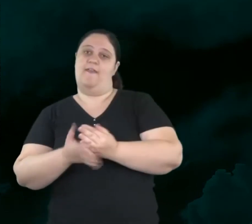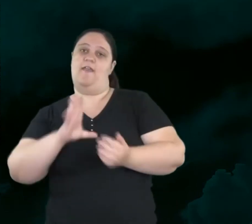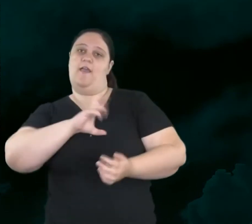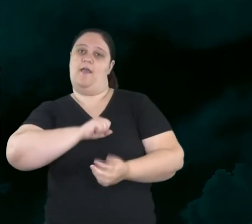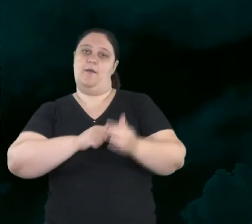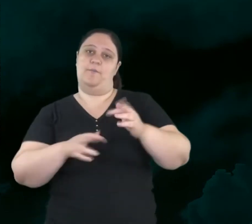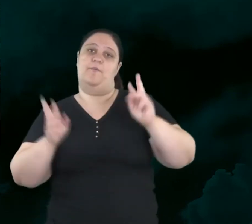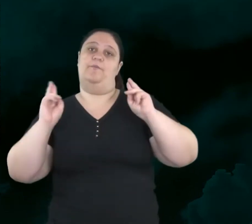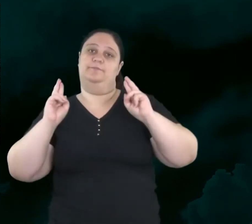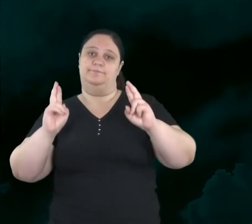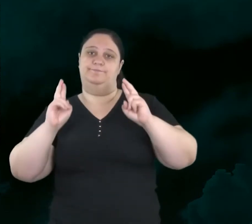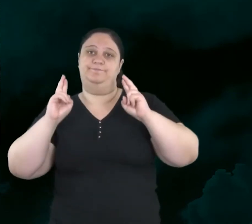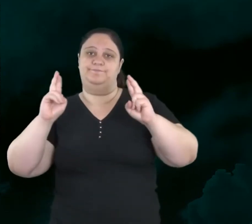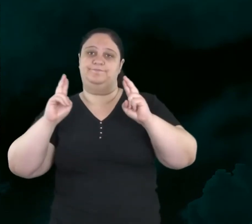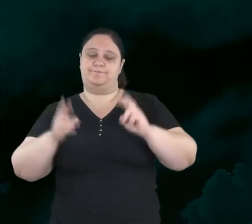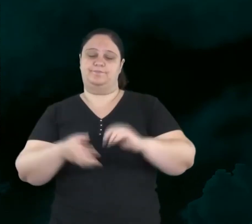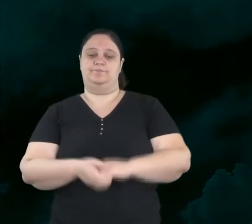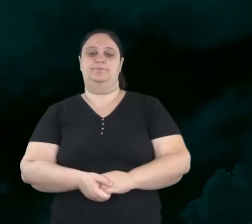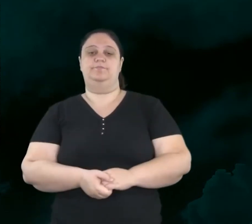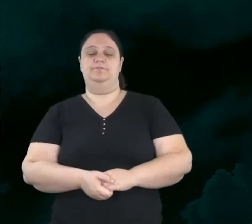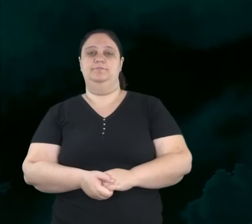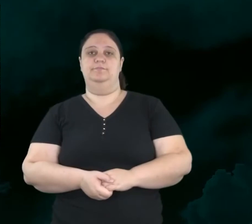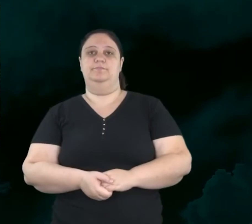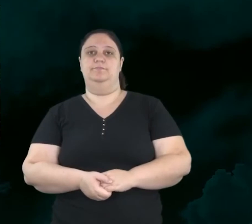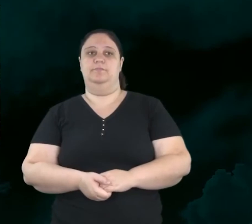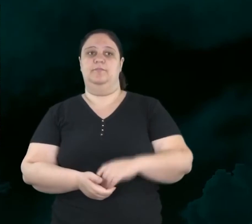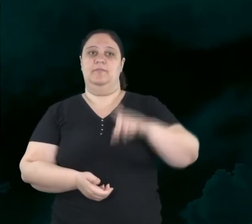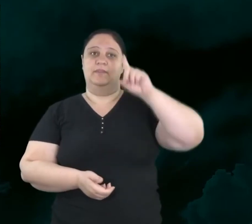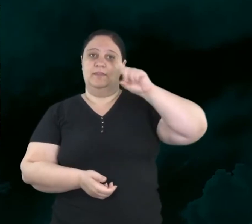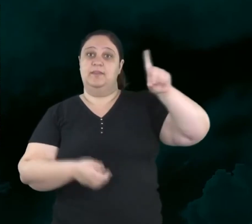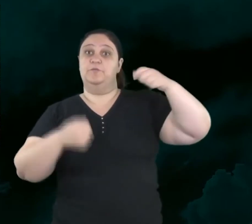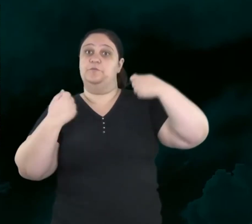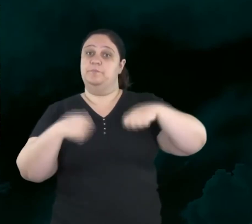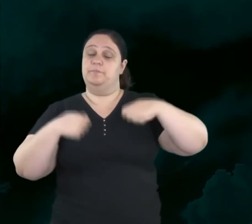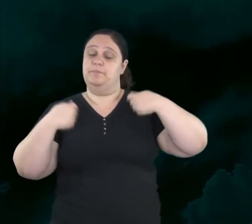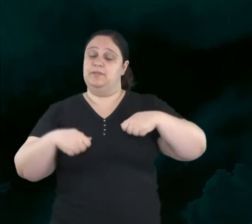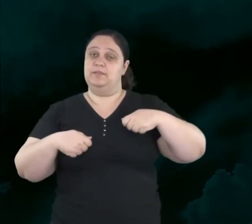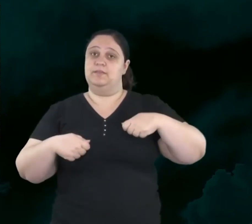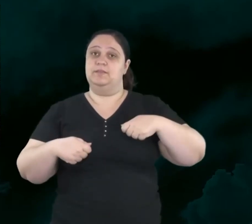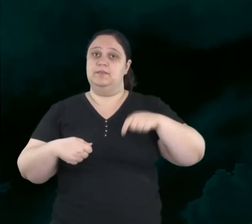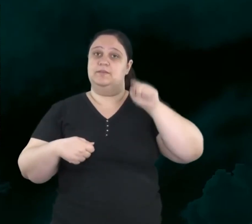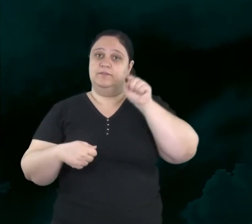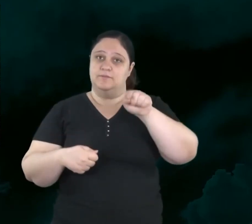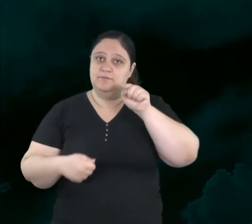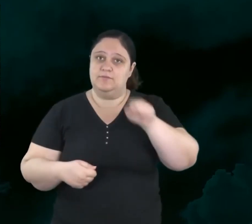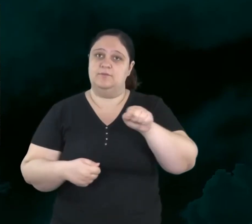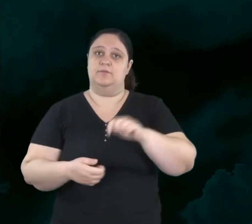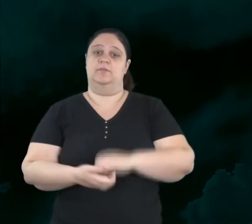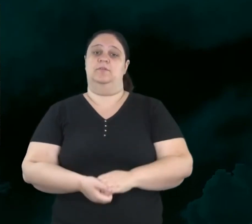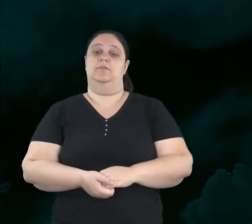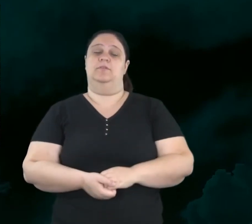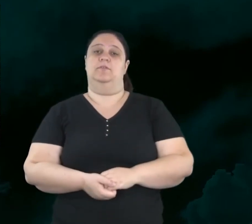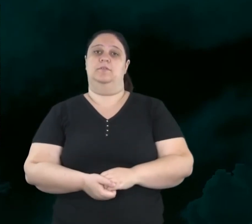a esperança, e Deus precisa de você, desses que compõem,